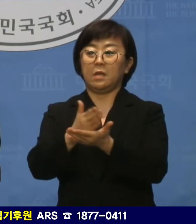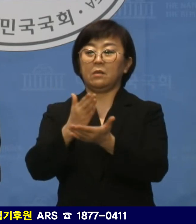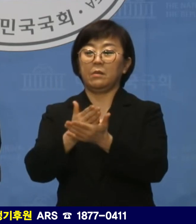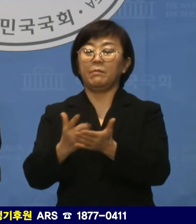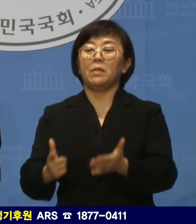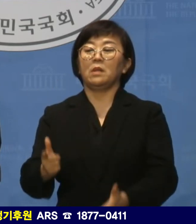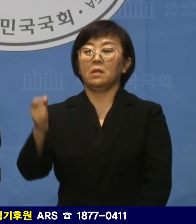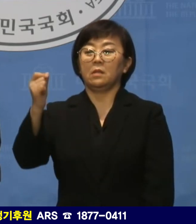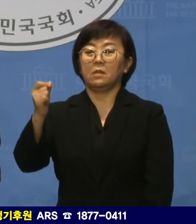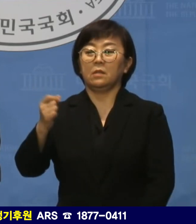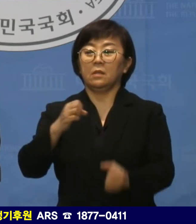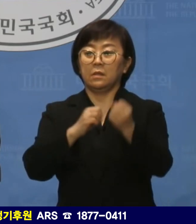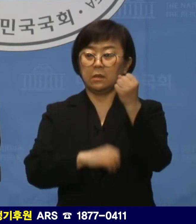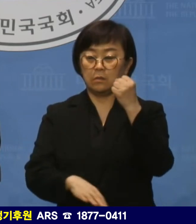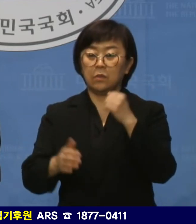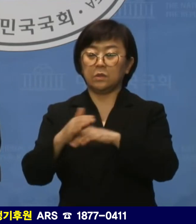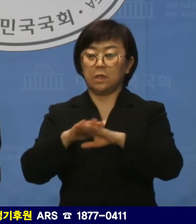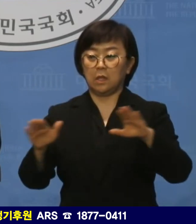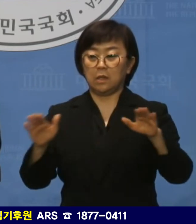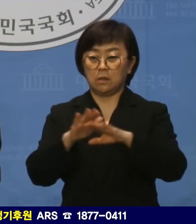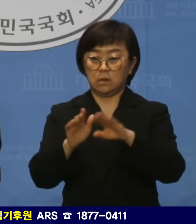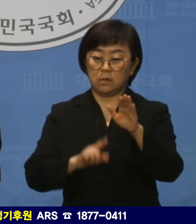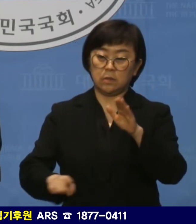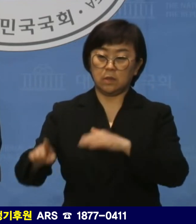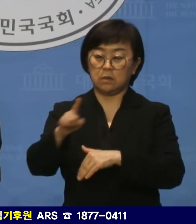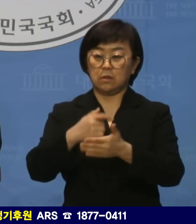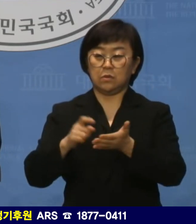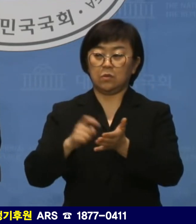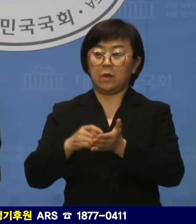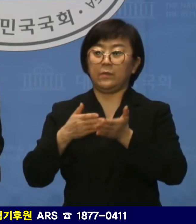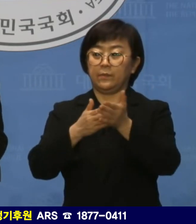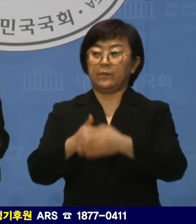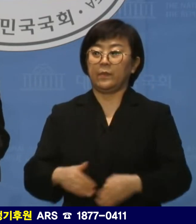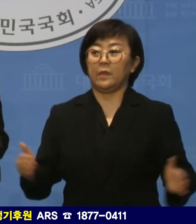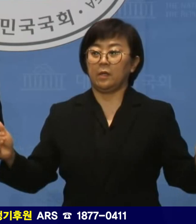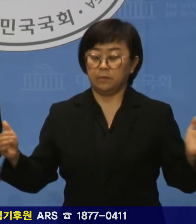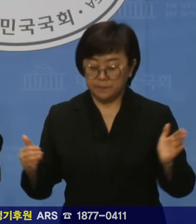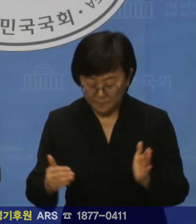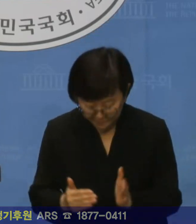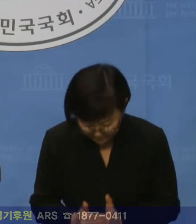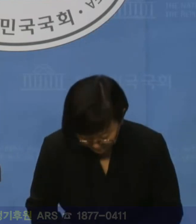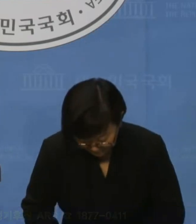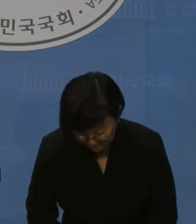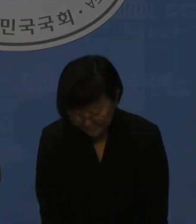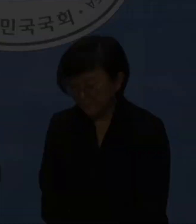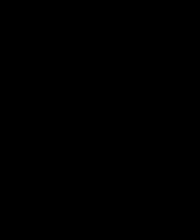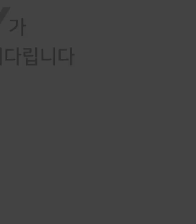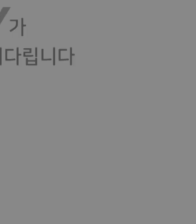하루빨리 근본적인 해결에 나설 것을 촉구합니다. 이상입니다.